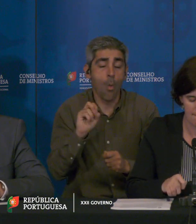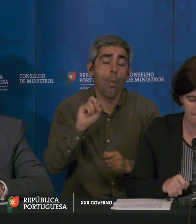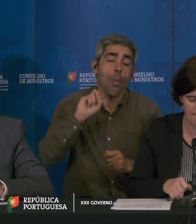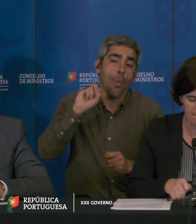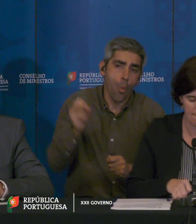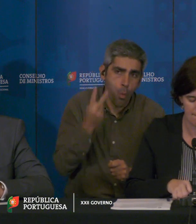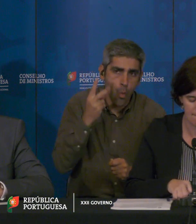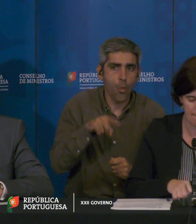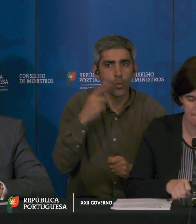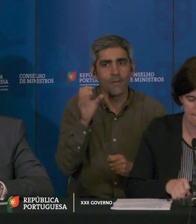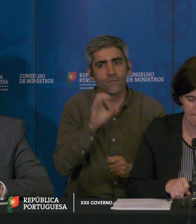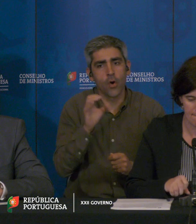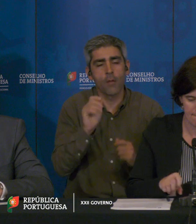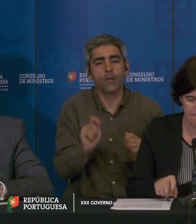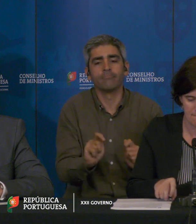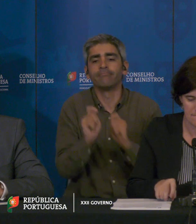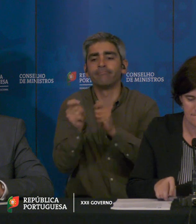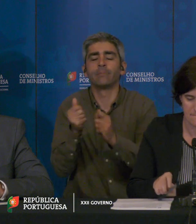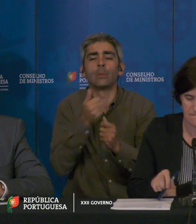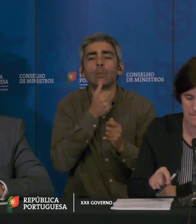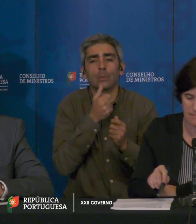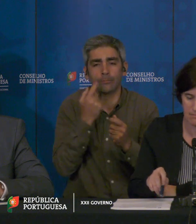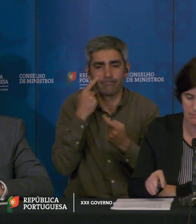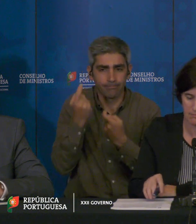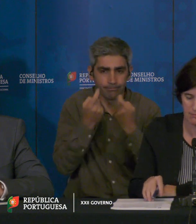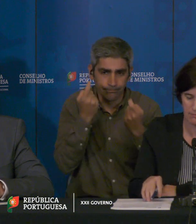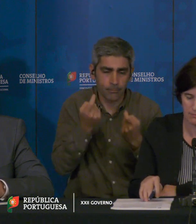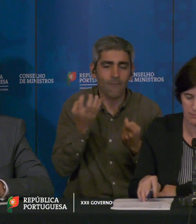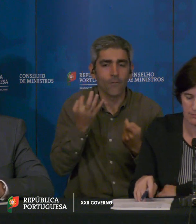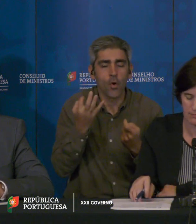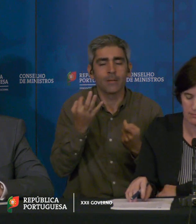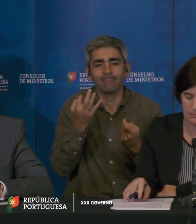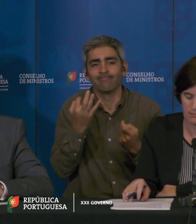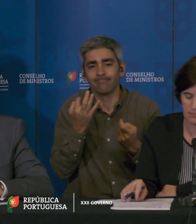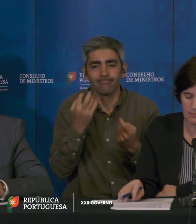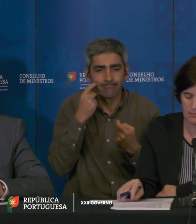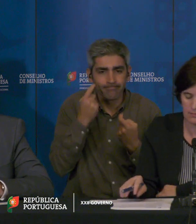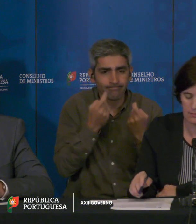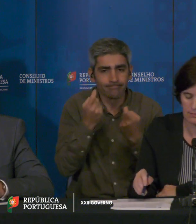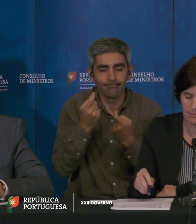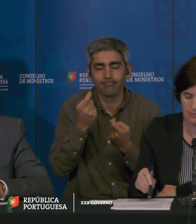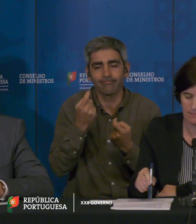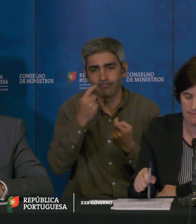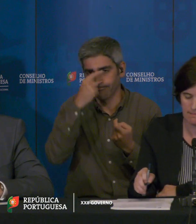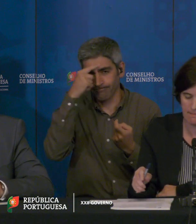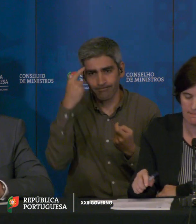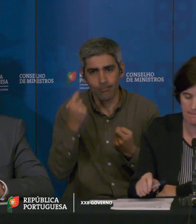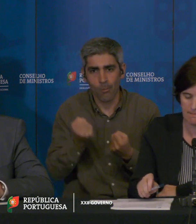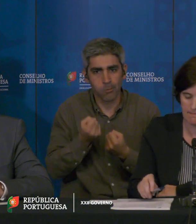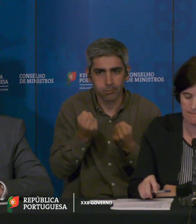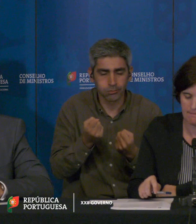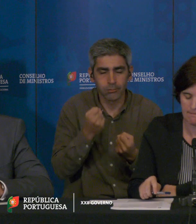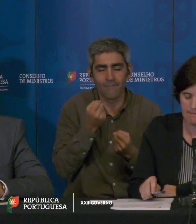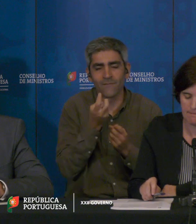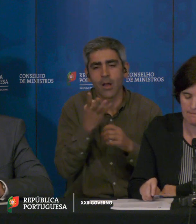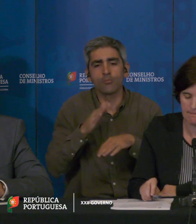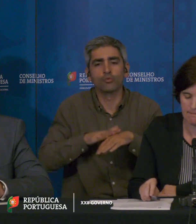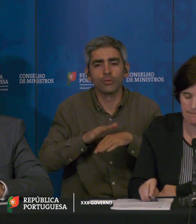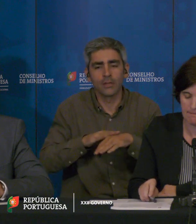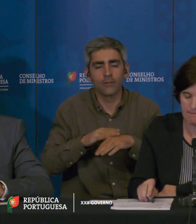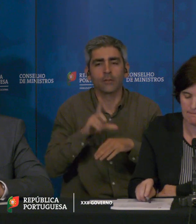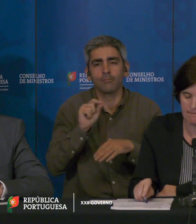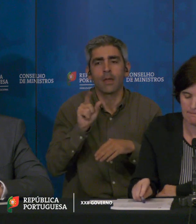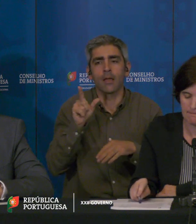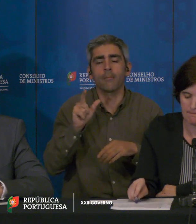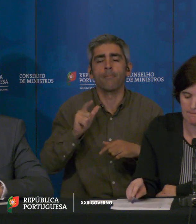forma, transmitidas. Tendo-se verificado a impossibilidade, por diversos motivos, entre os quais a indisponibilidade